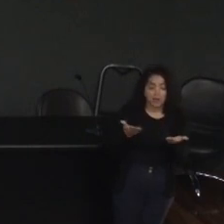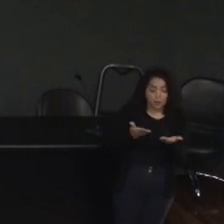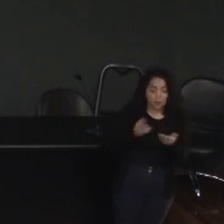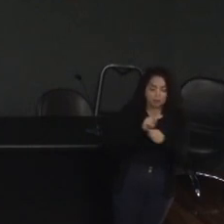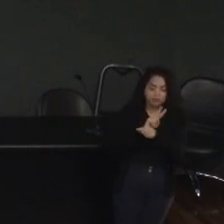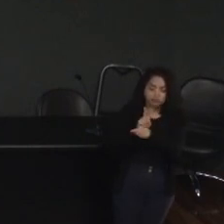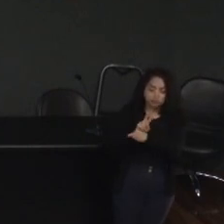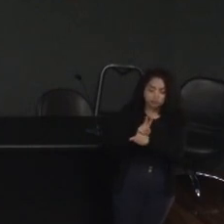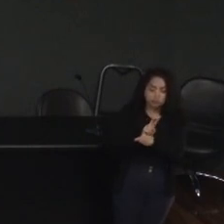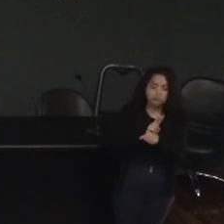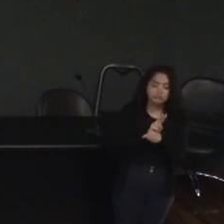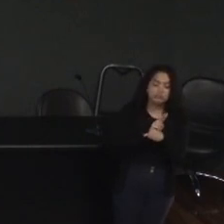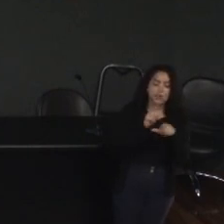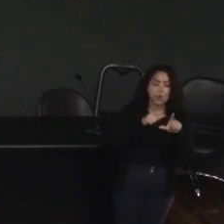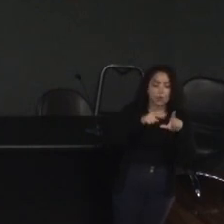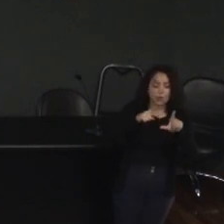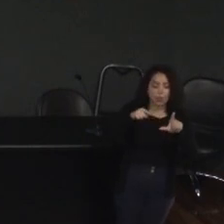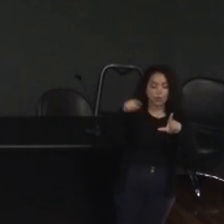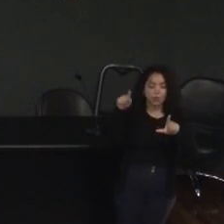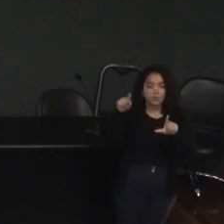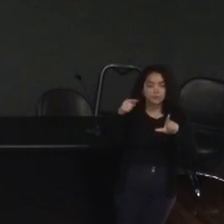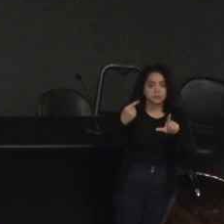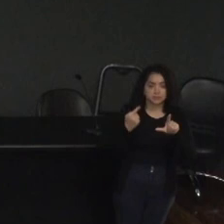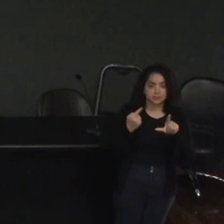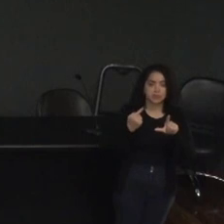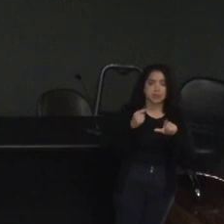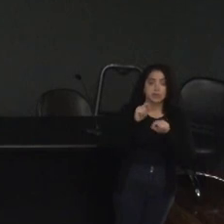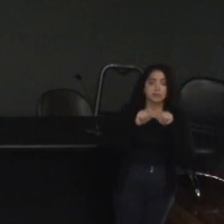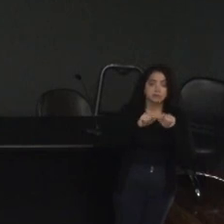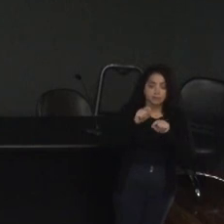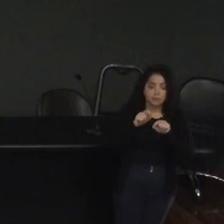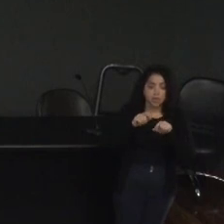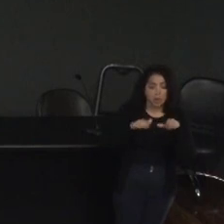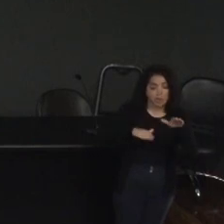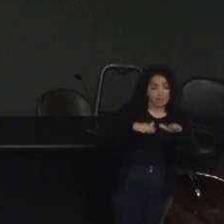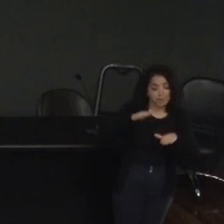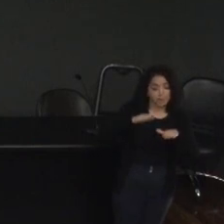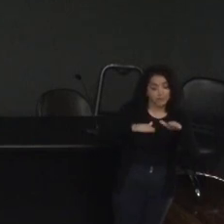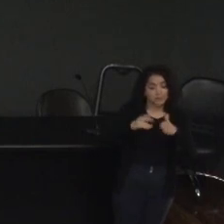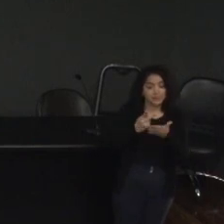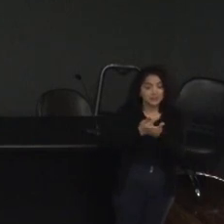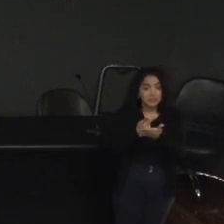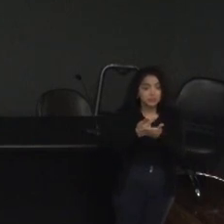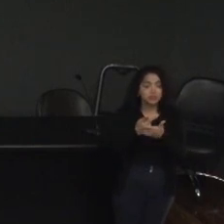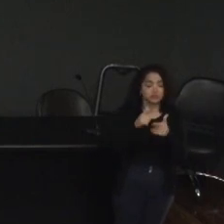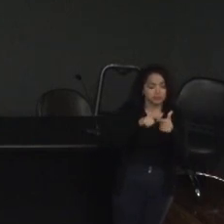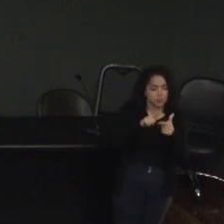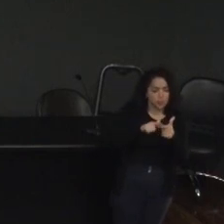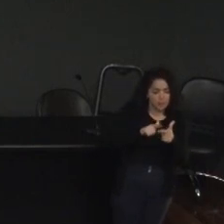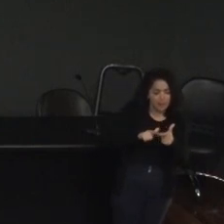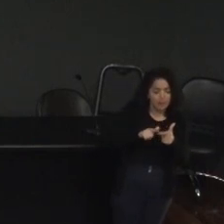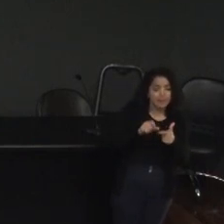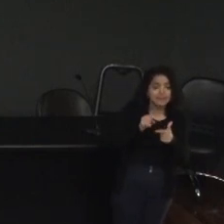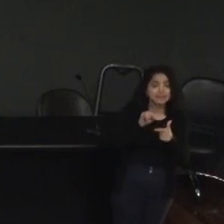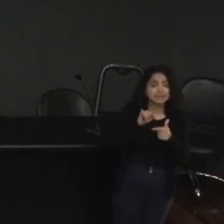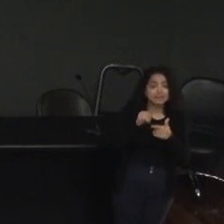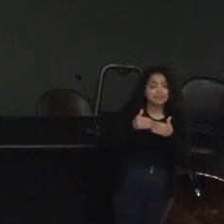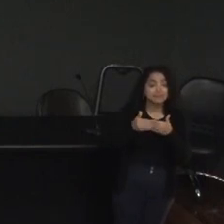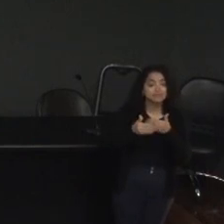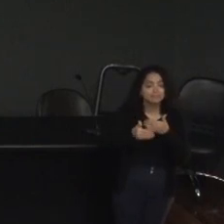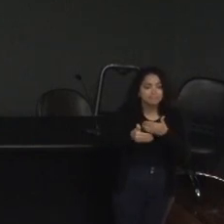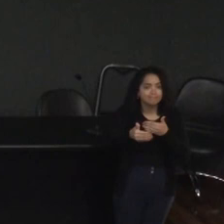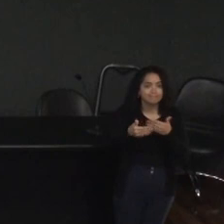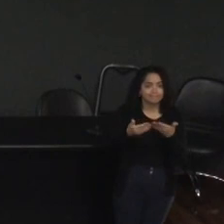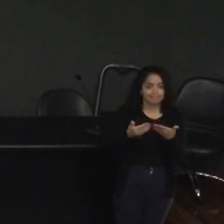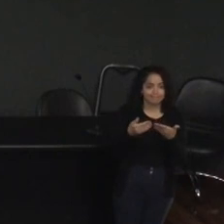fiscalização o índice que era porque a fiscalização traz uma probabilidade da problema não traz e se der problema o impacto no